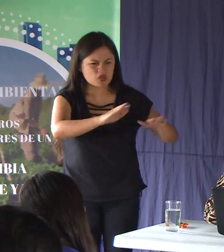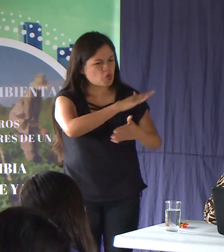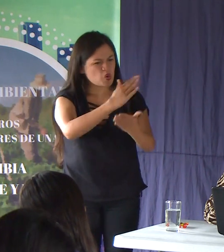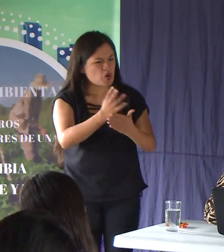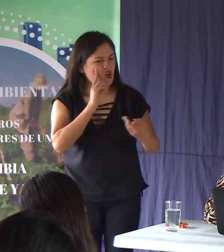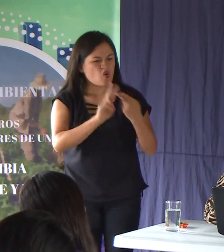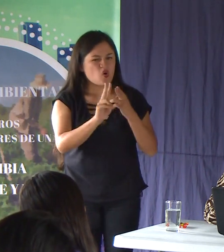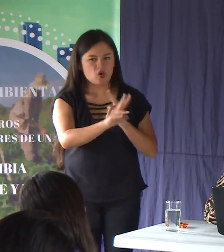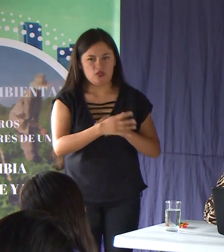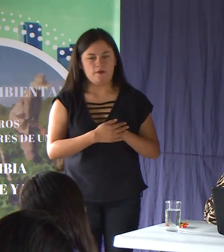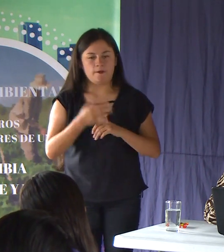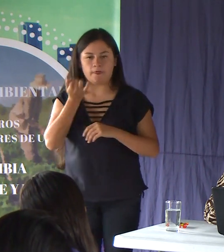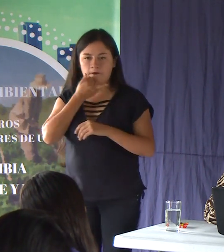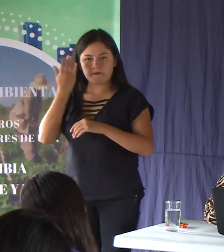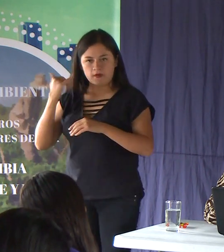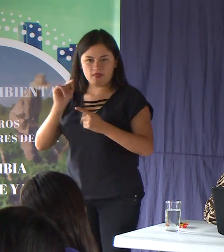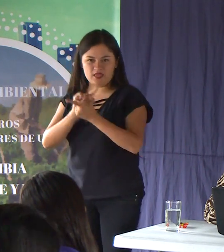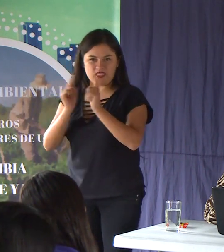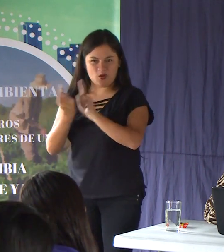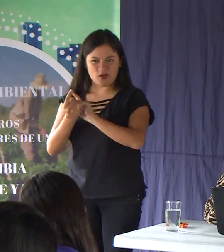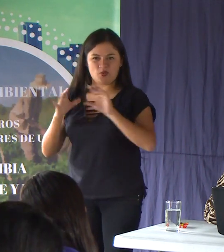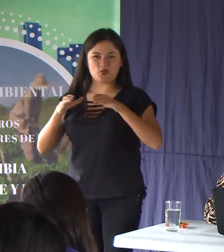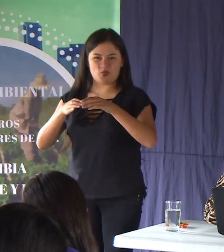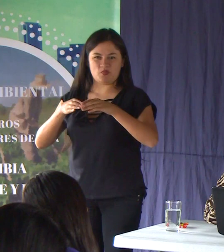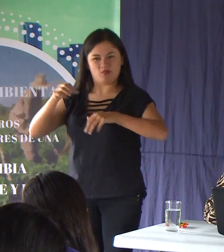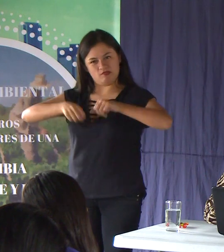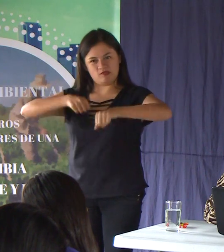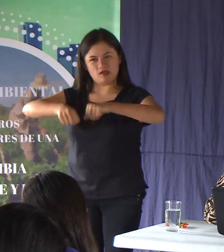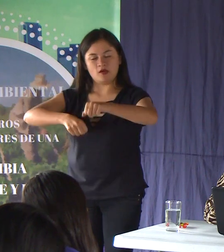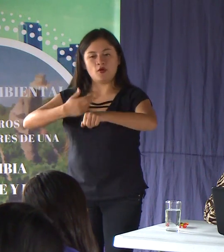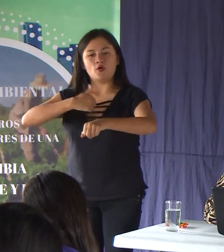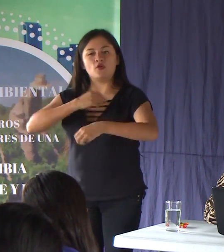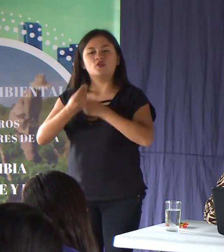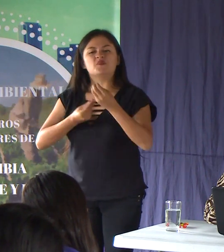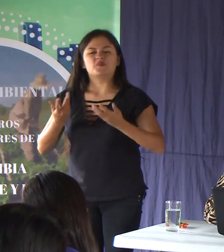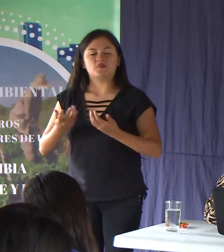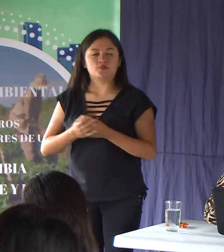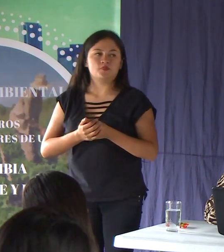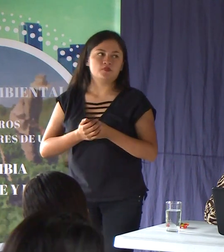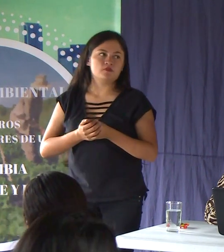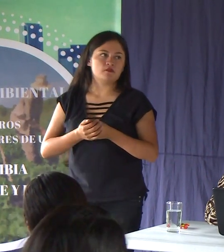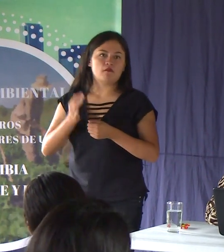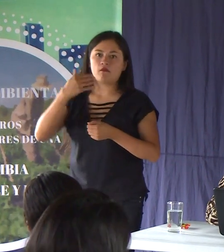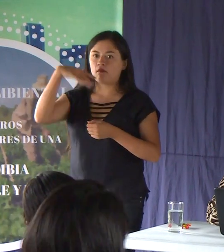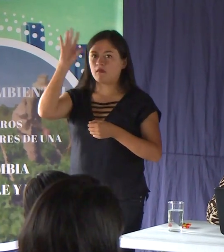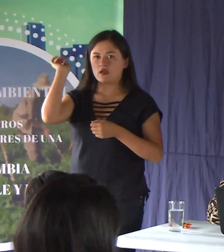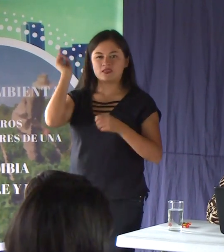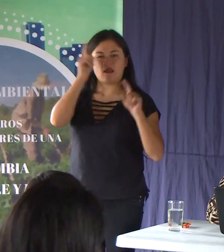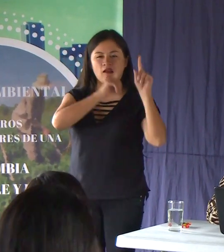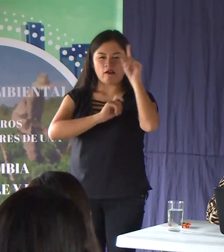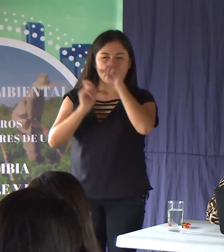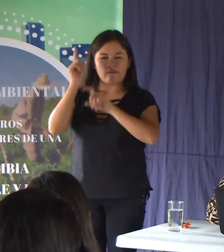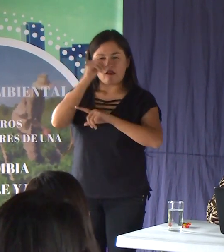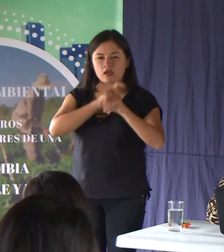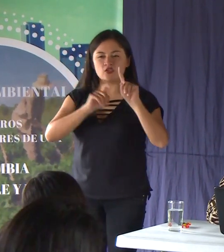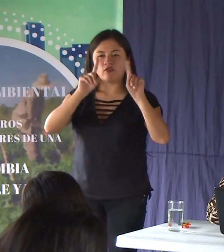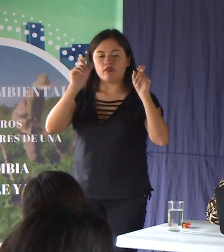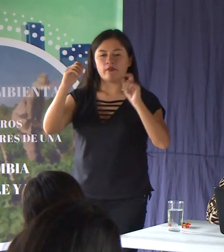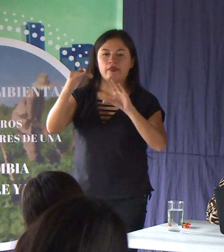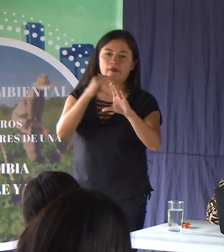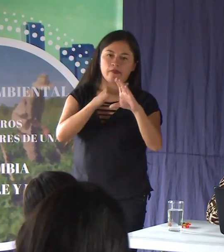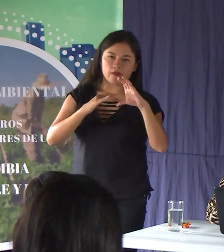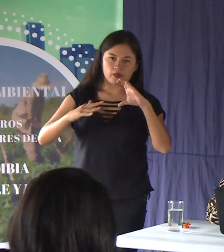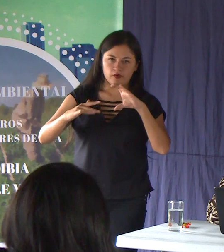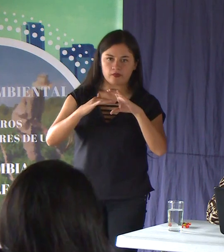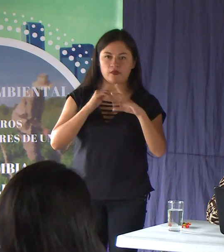A través de estos encuentros hemos ido trabajando muchas reflexiones alrededor de medio